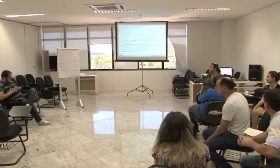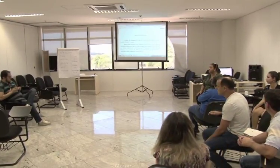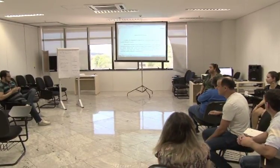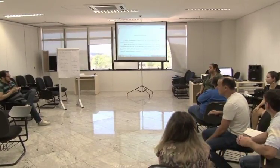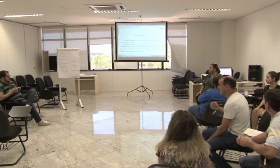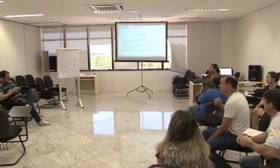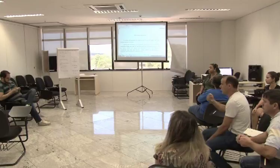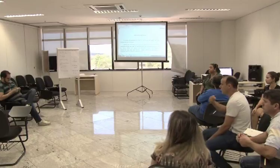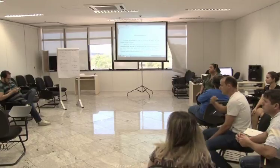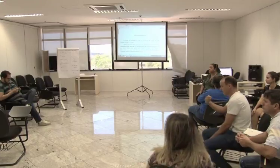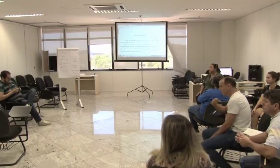você?